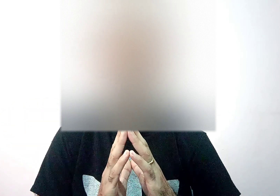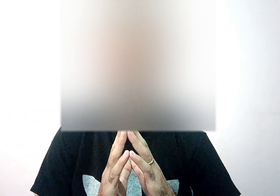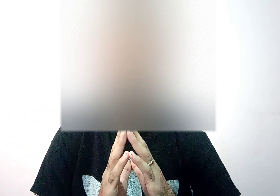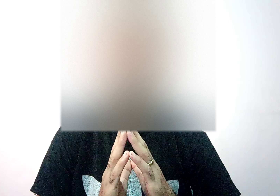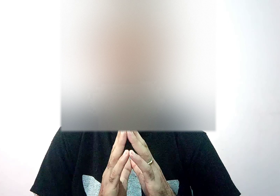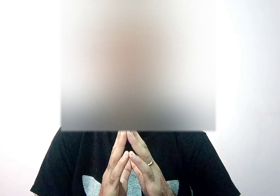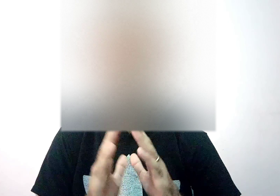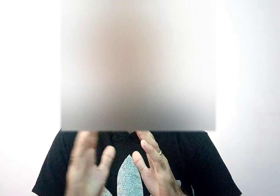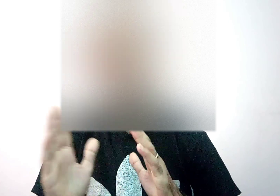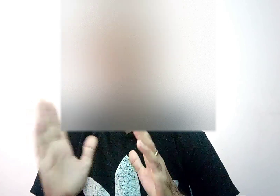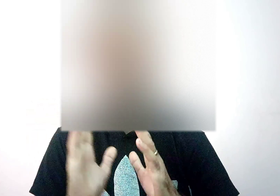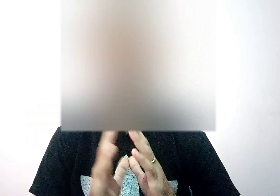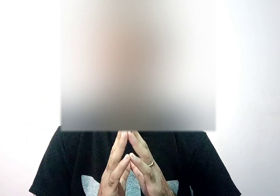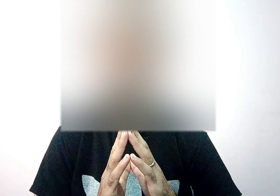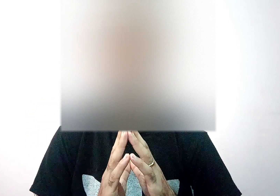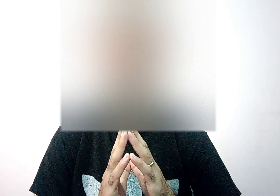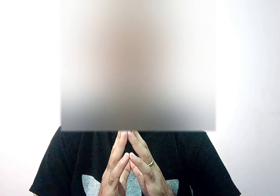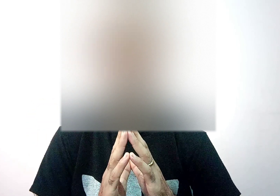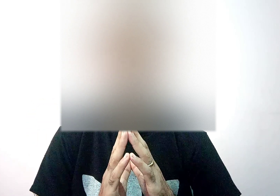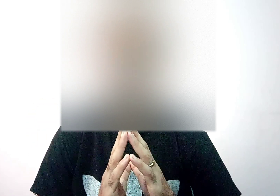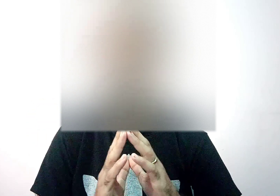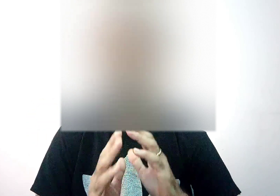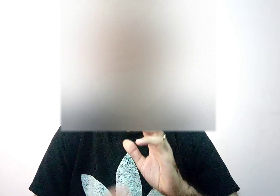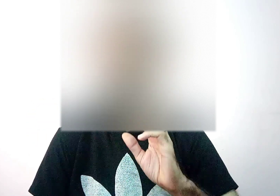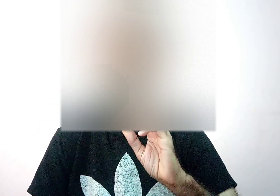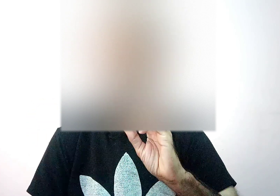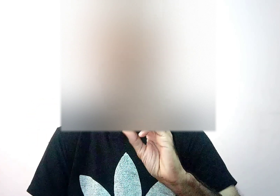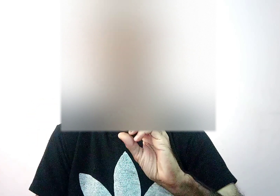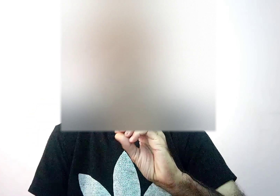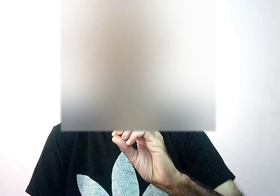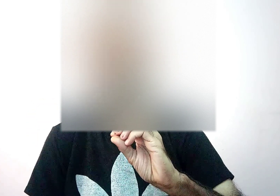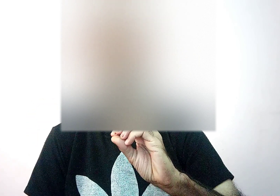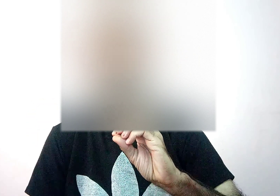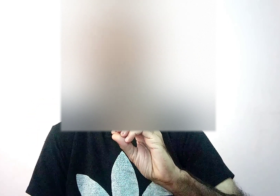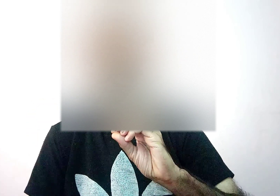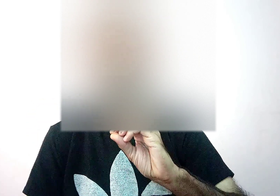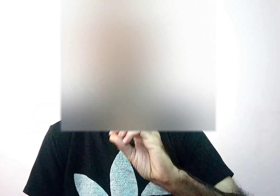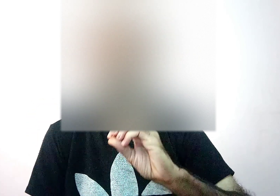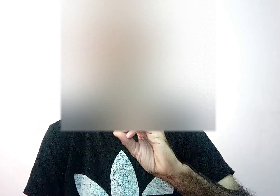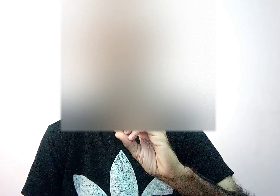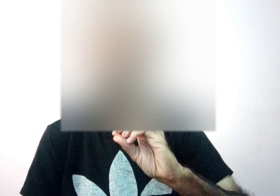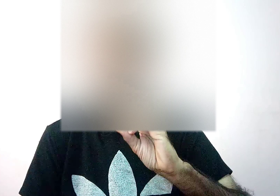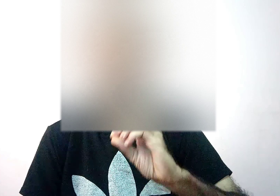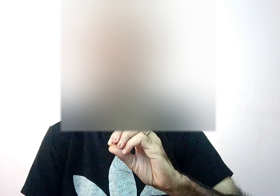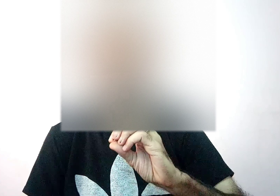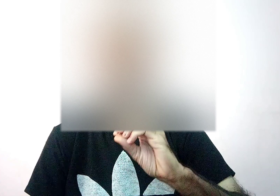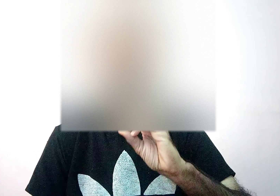كده استقلت وبقت اقليم خاص بيها. في نفس الوقت مين اللي كان متحمس